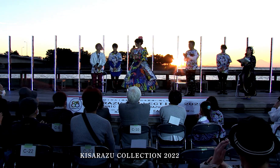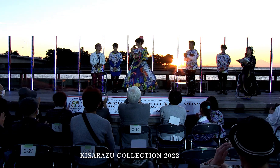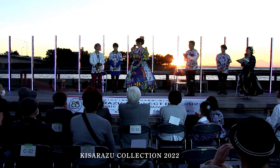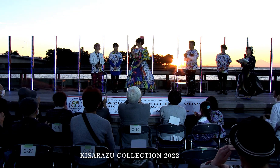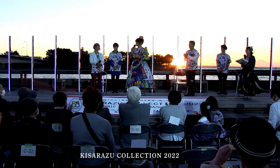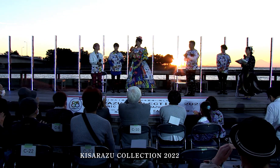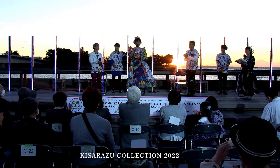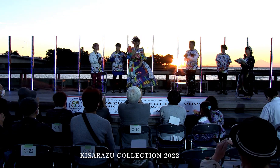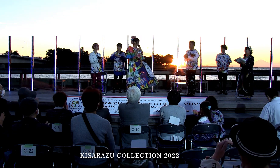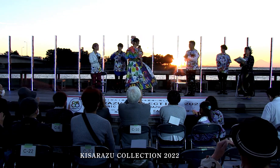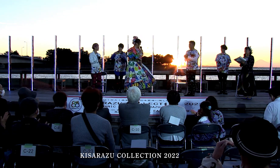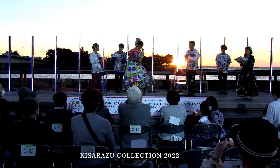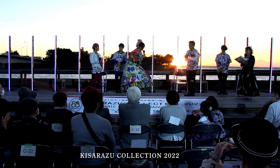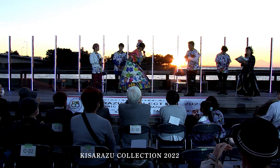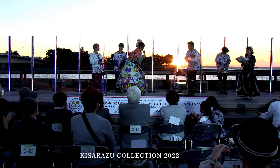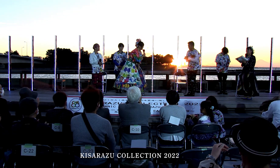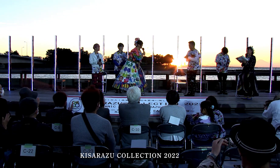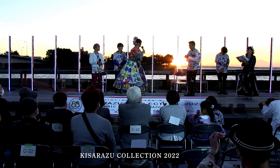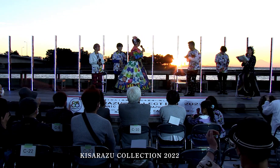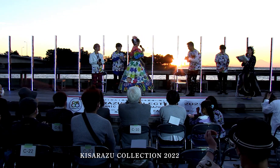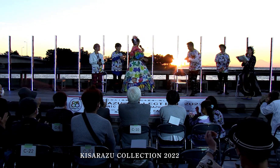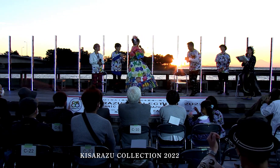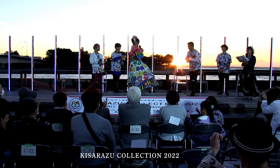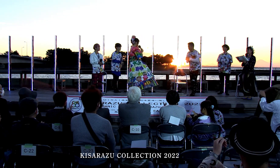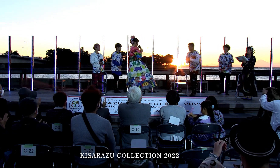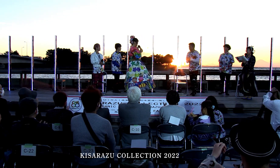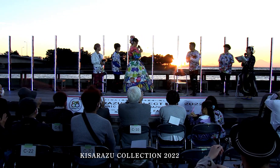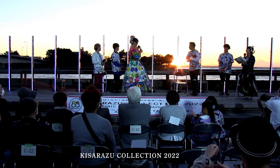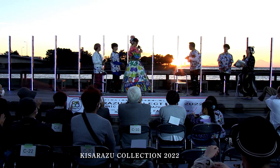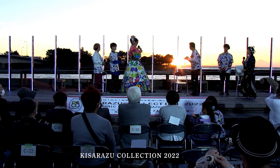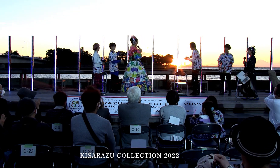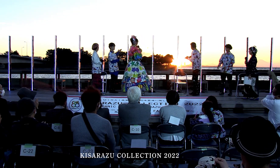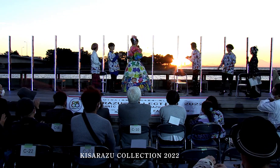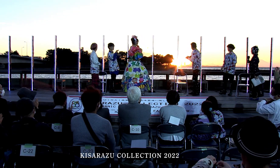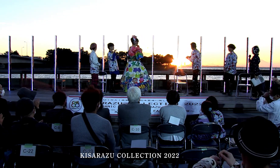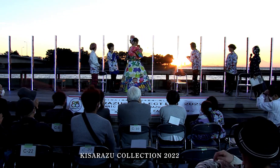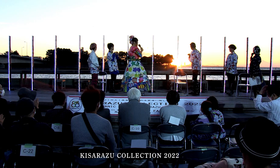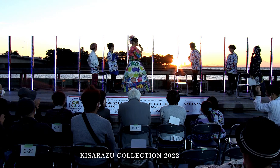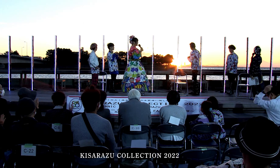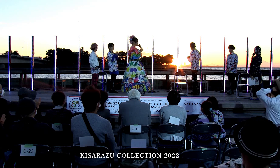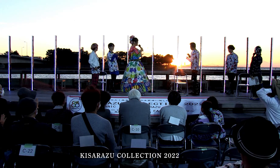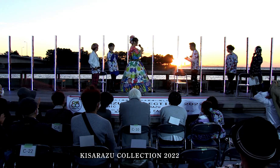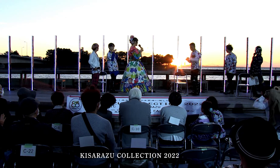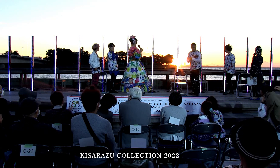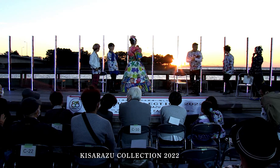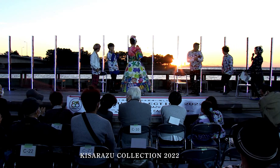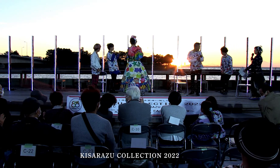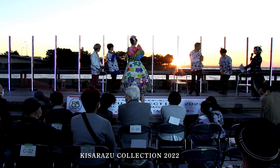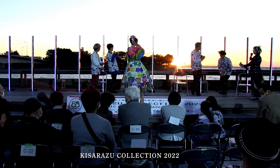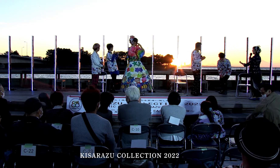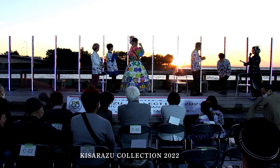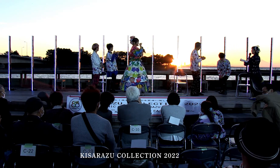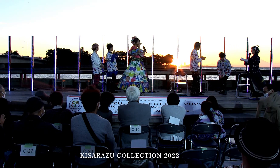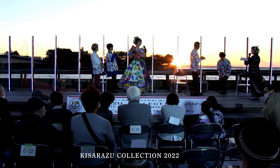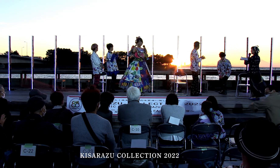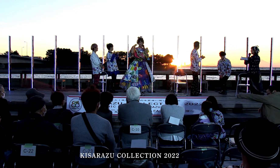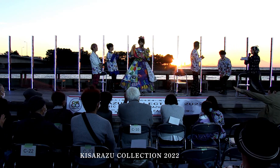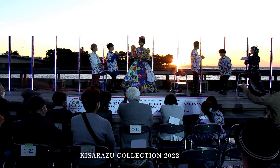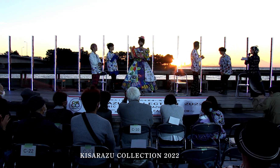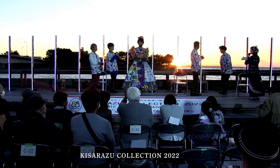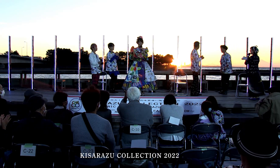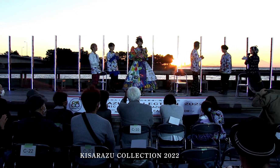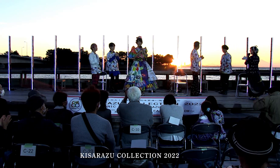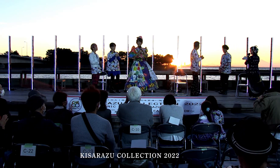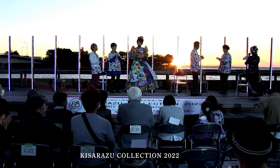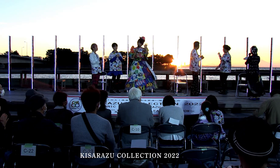どうもありがとうございました。ありがとうございました。 最後の木は、 ね、すごい素敵ですね。 見てください、あちら